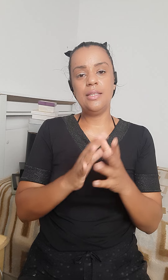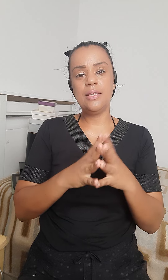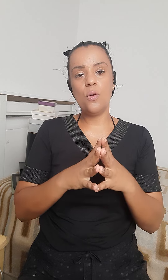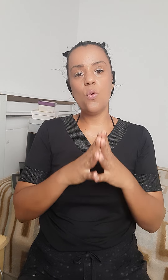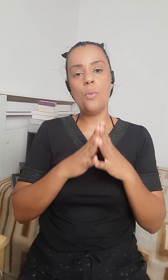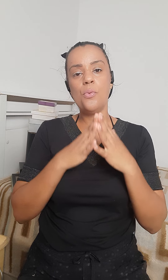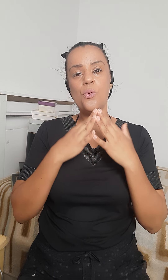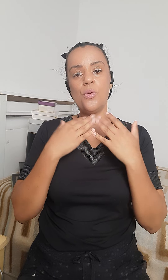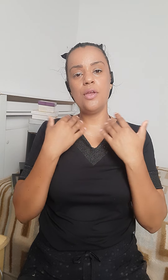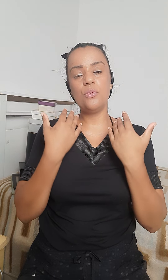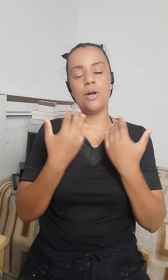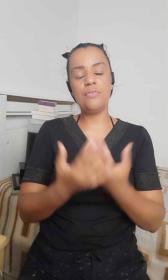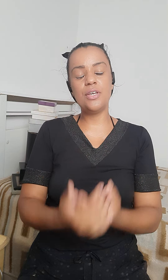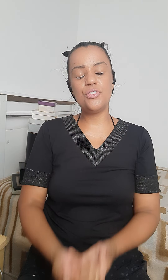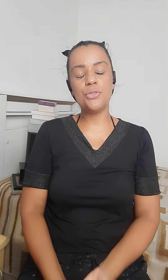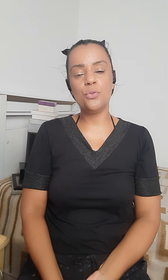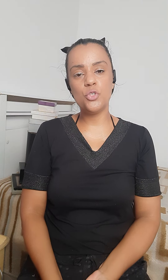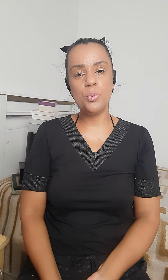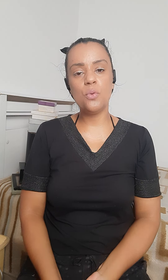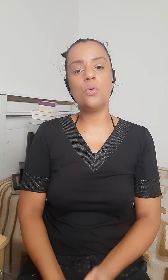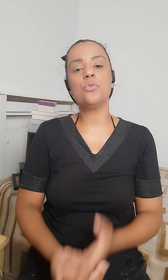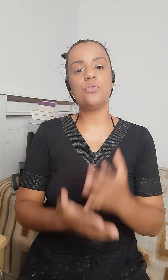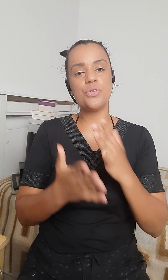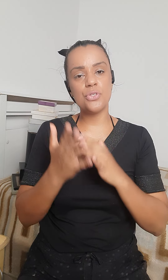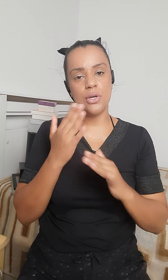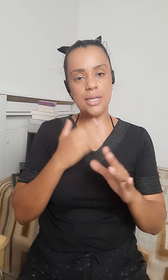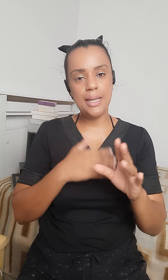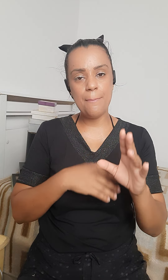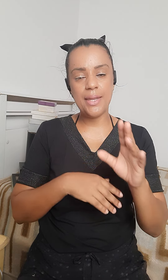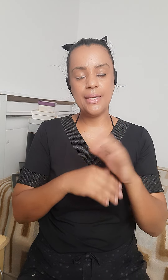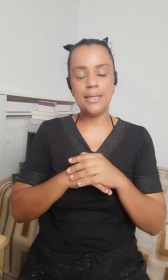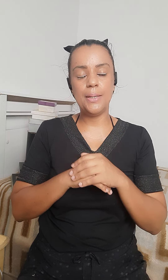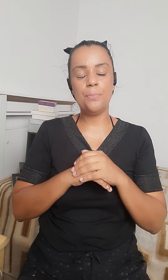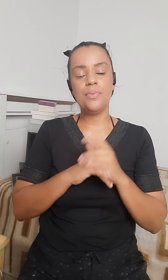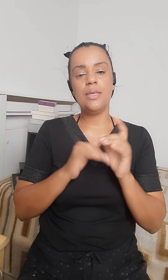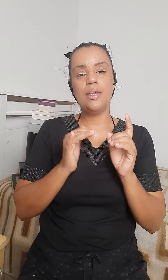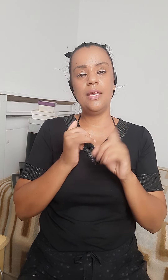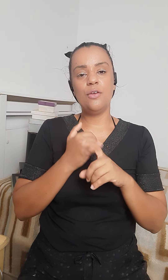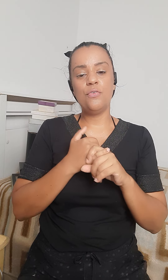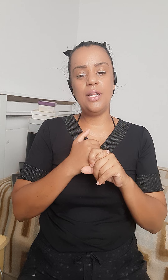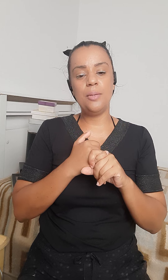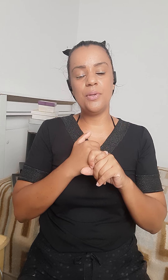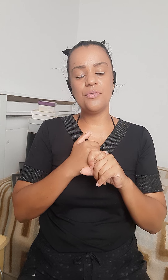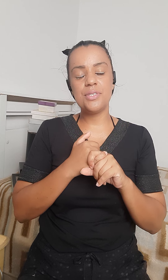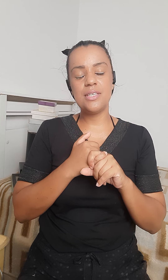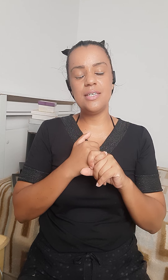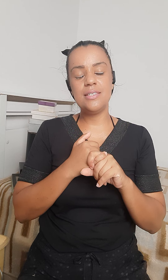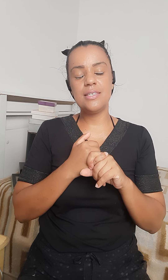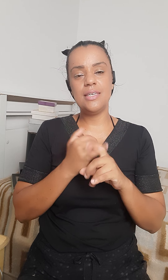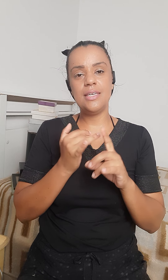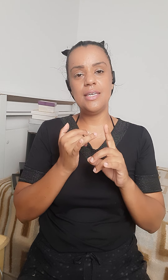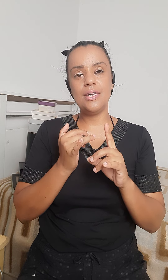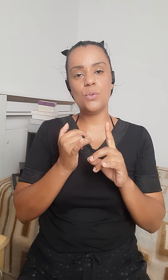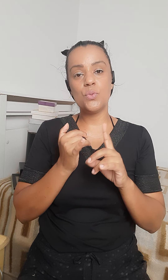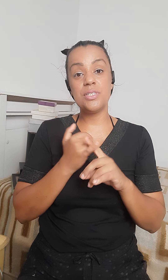Então, como eu havia dito no último encontro, vou só relembrar aqui. Eu falei para vocês que os